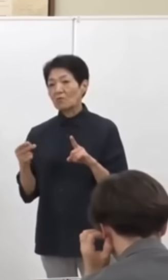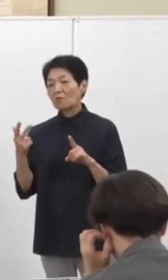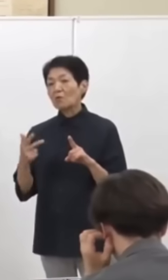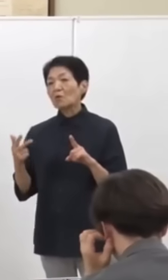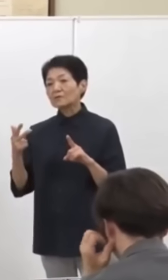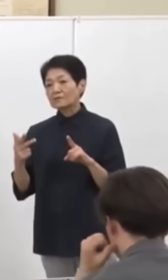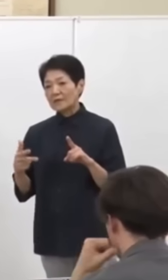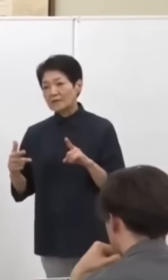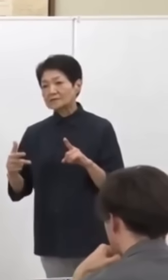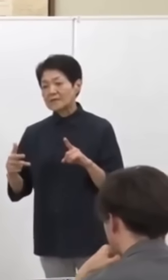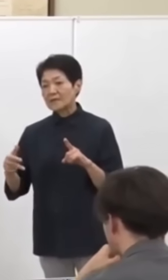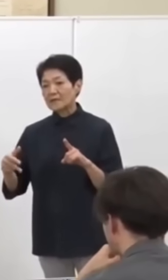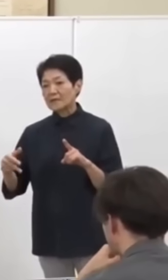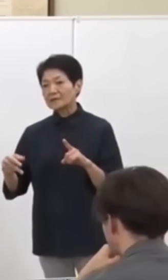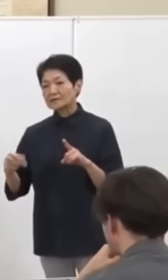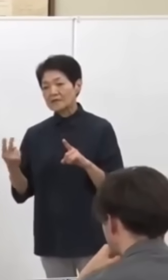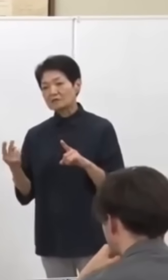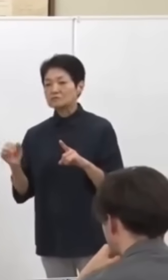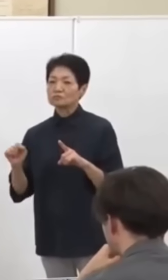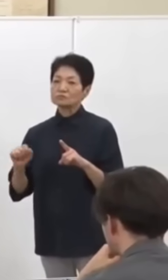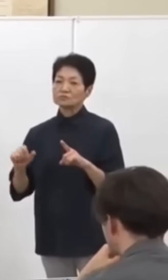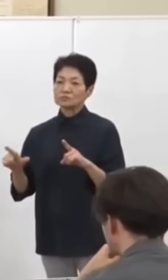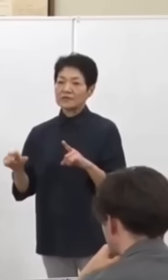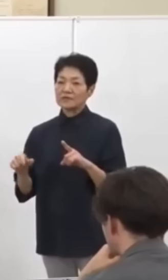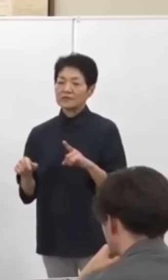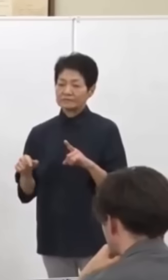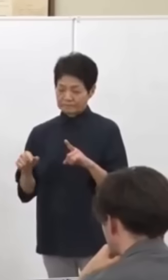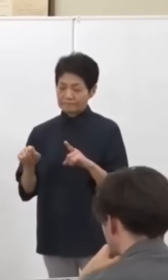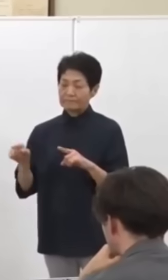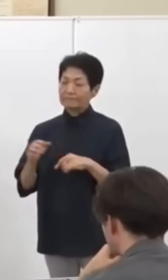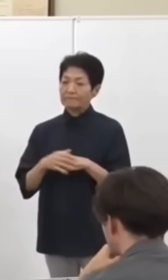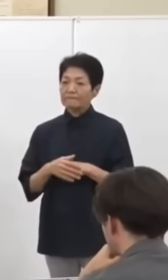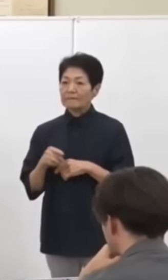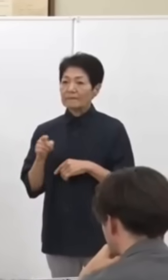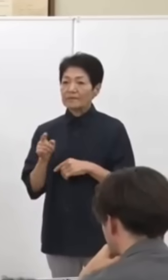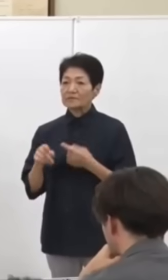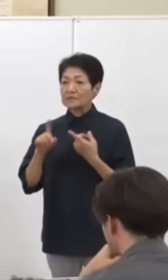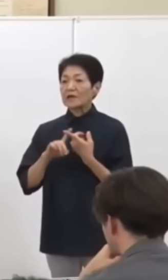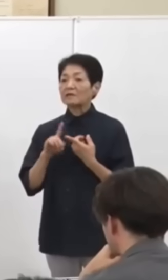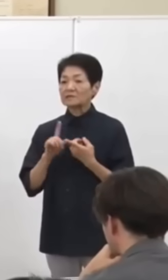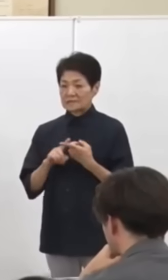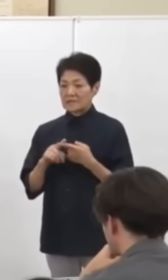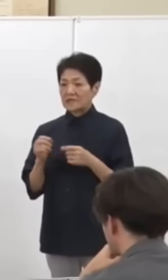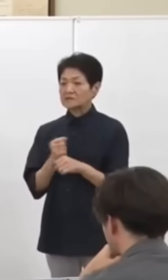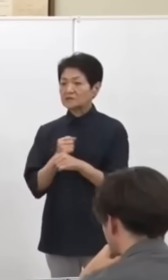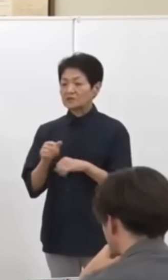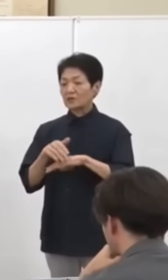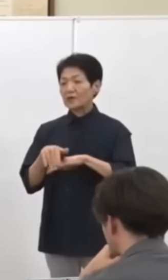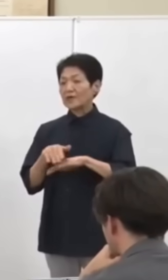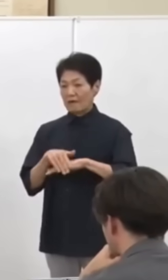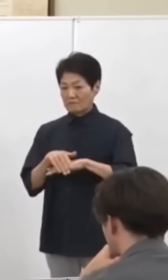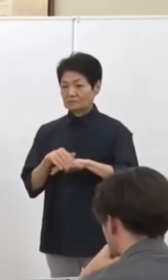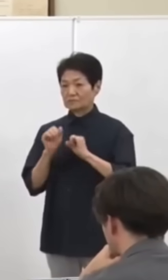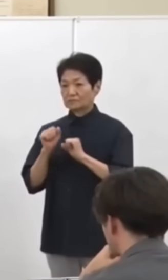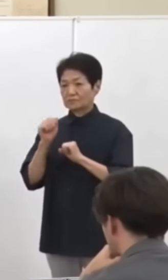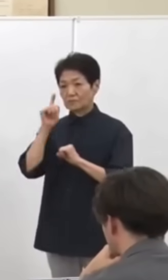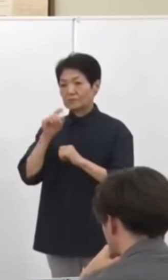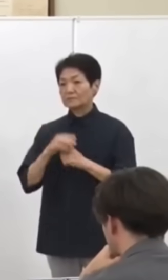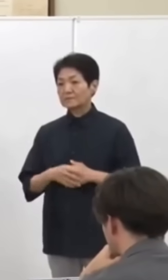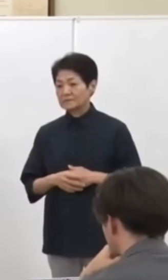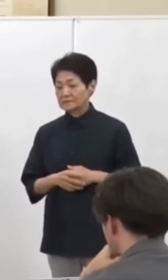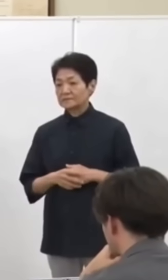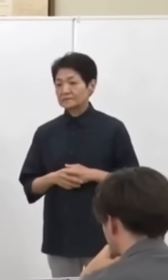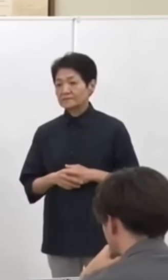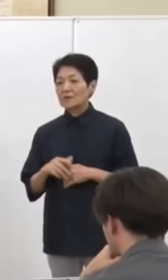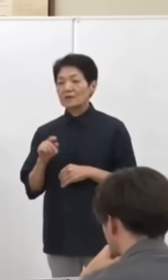体的に出されておりますので、もうそれにのっとった事業計画がされると思いますし、